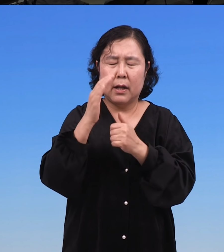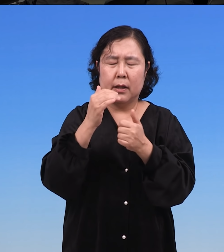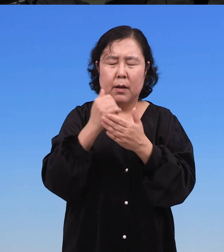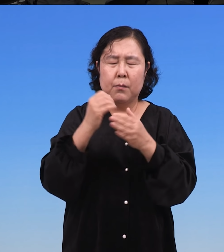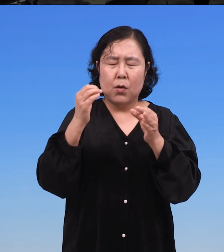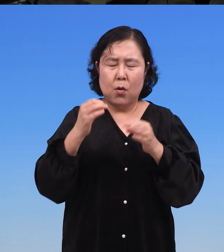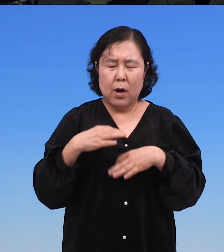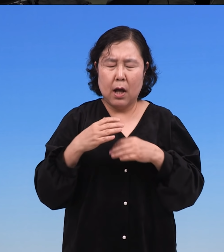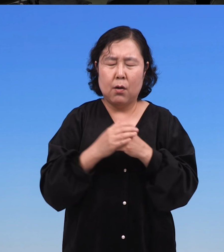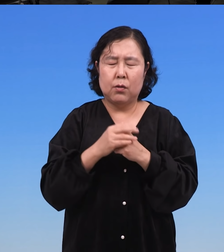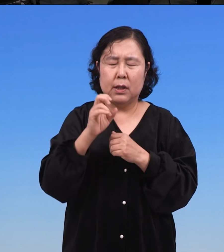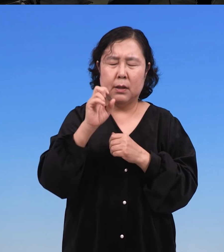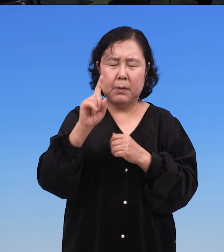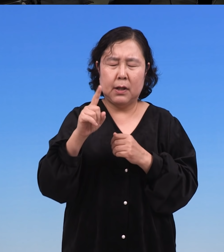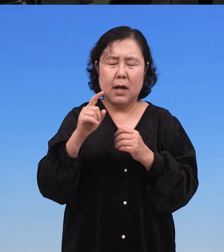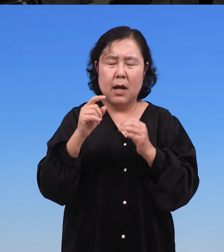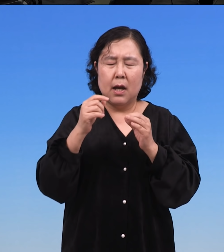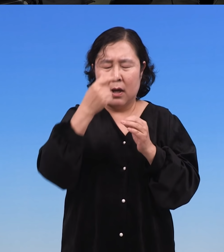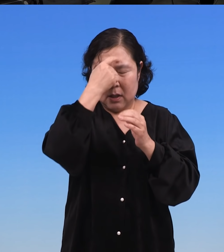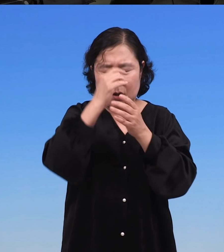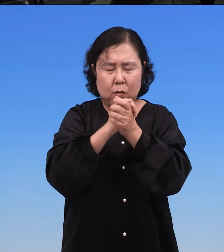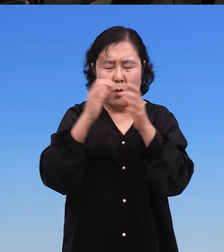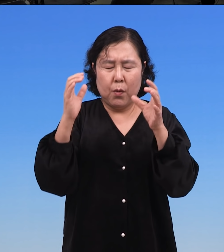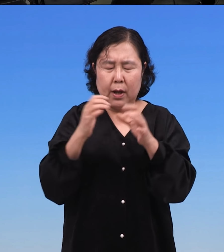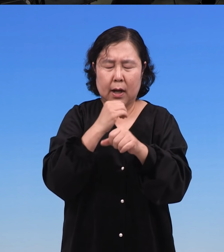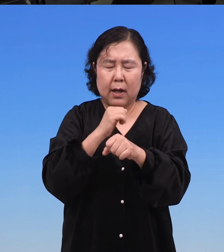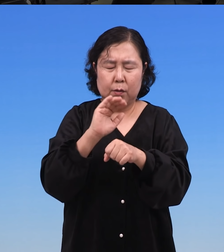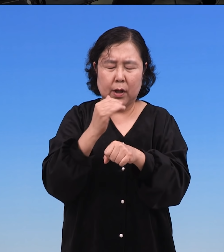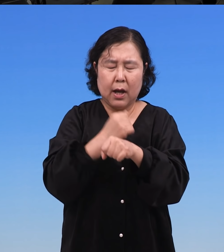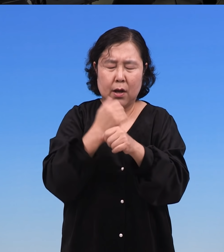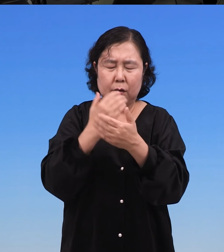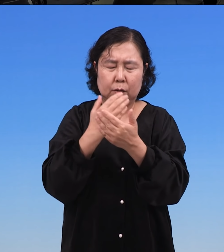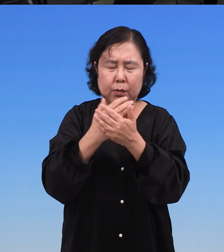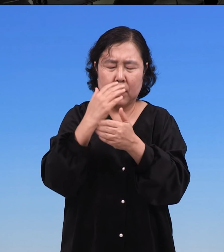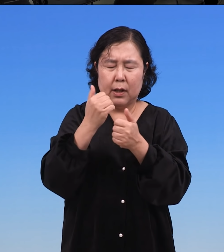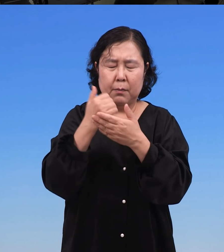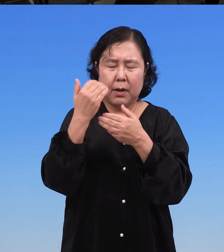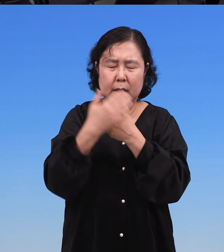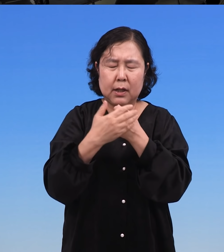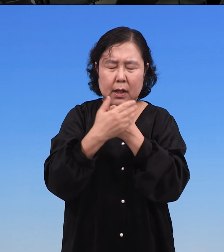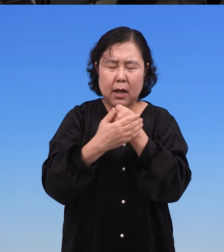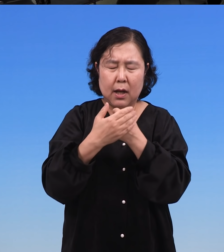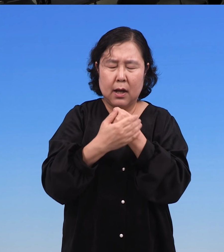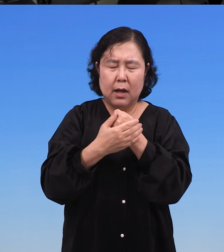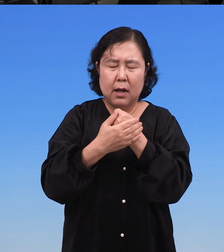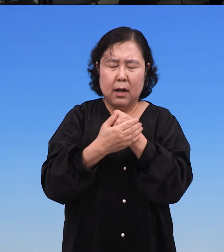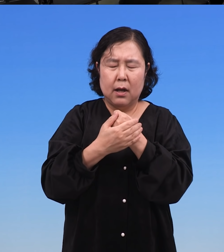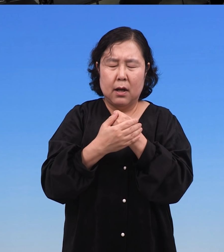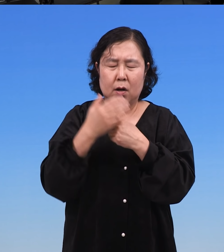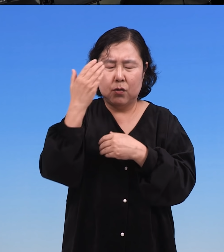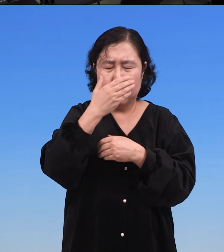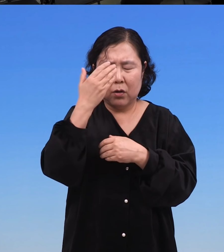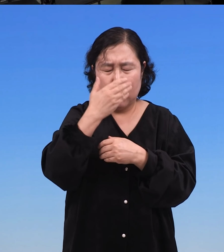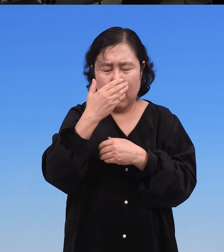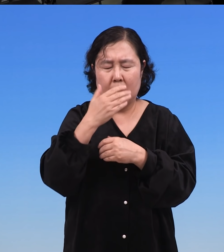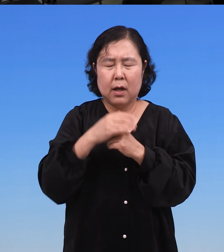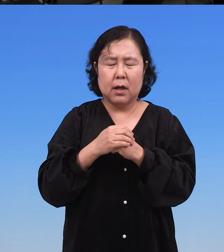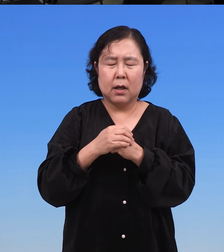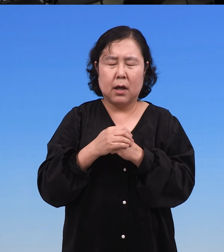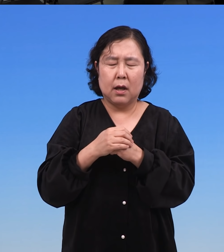아버지 놀라운 21일간의 기도에 성령이 개입하여 주셔서 하나님 은혜로 이 기도가 오직 하나님의